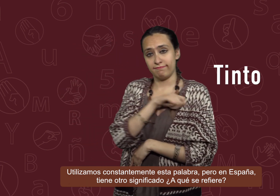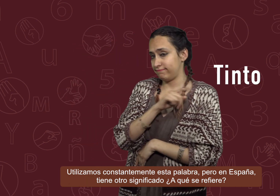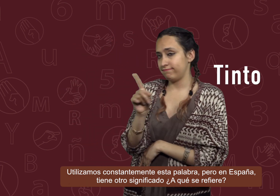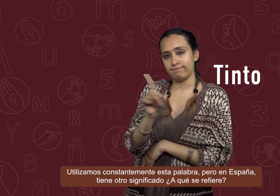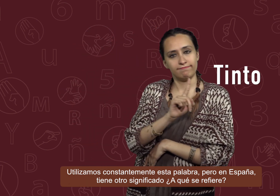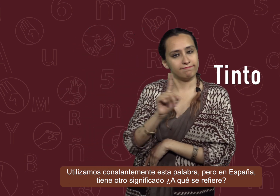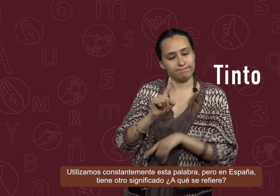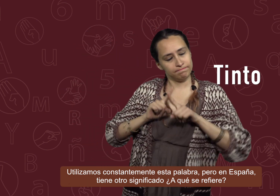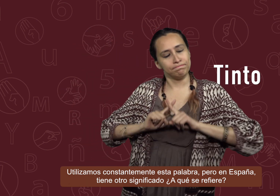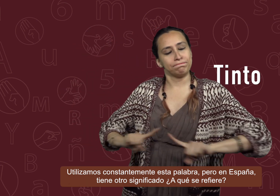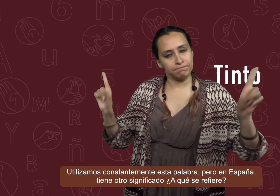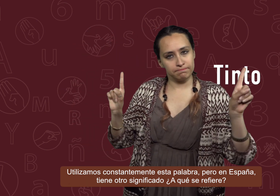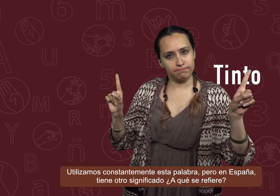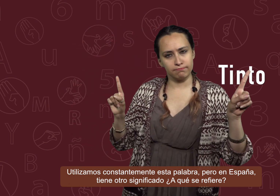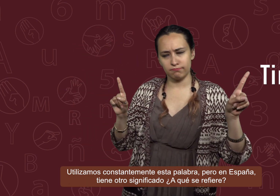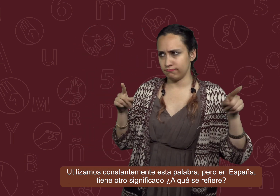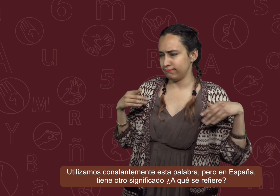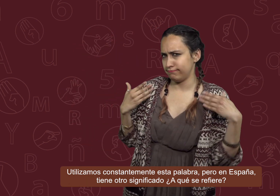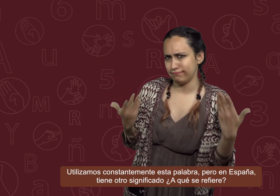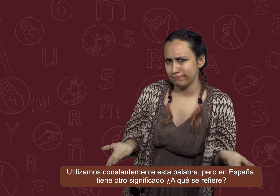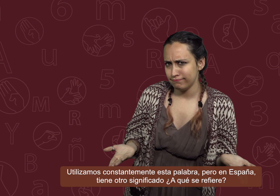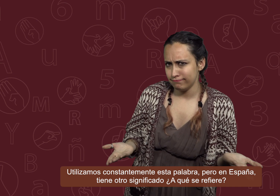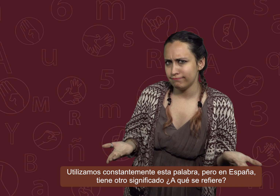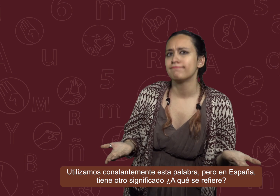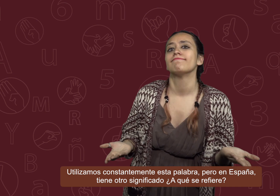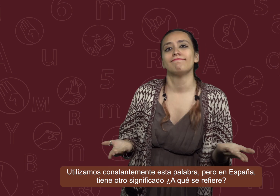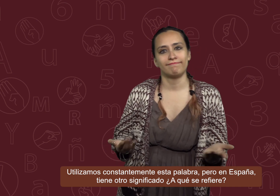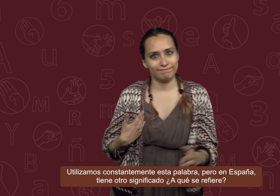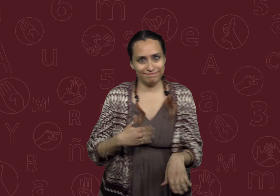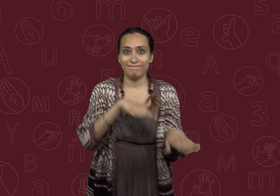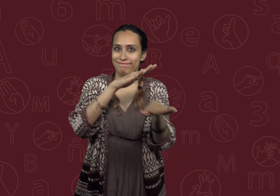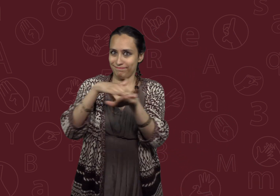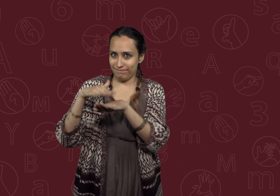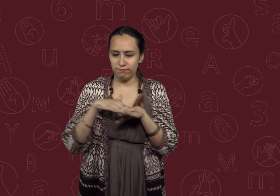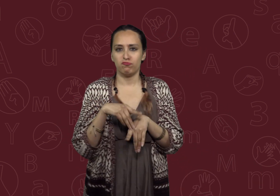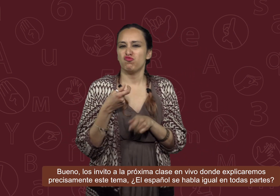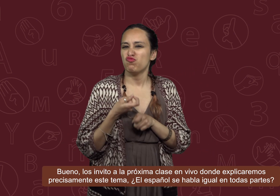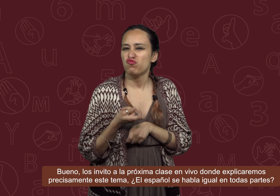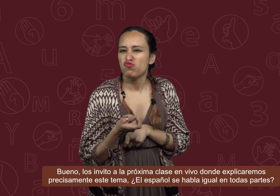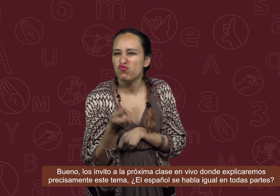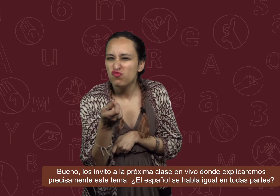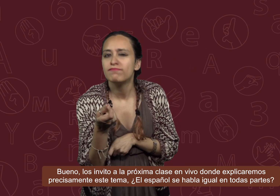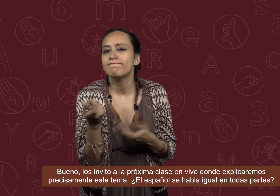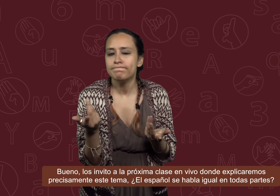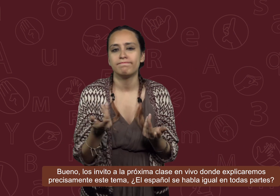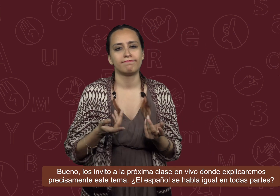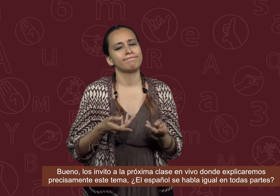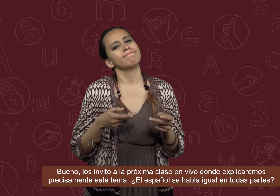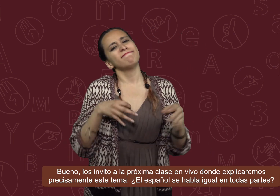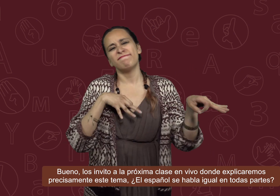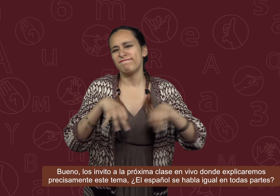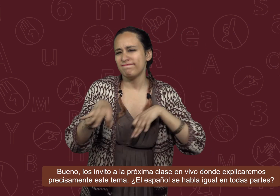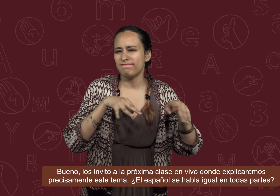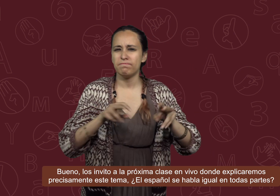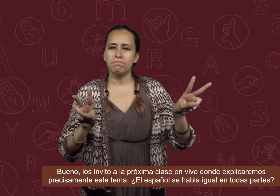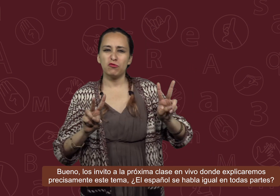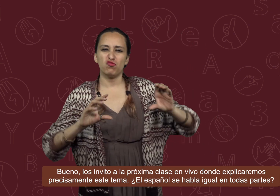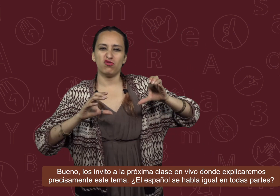pero en España tiene otro significado. ¿A qué se refiere? Bueno, los invito a la próxima clase en vivo donde